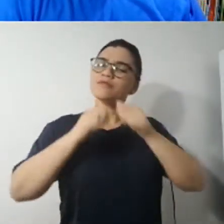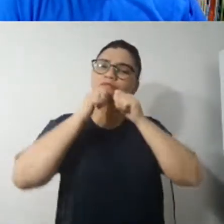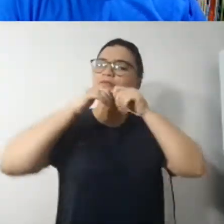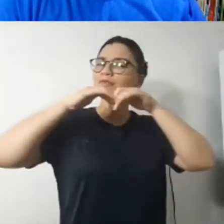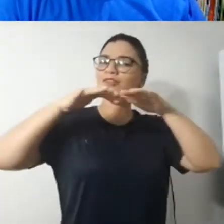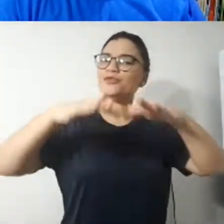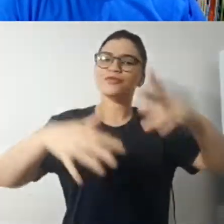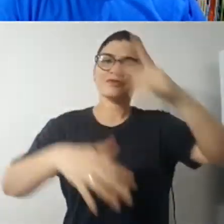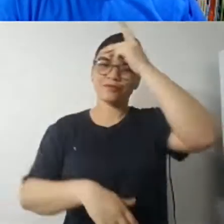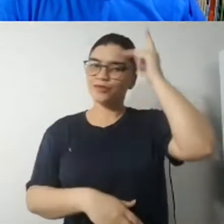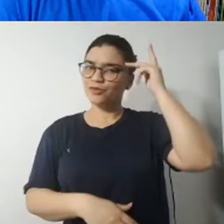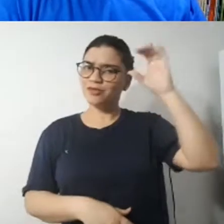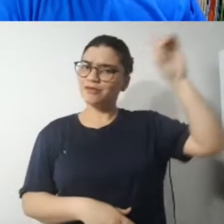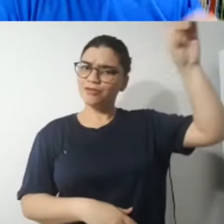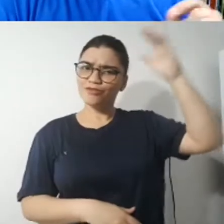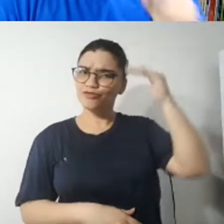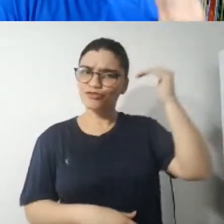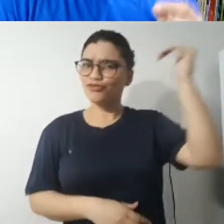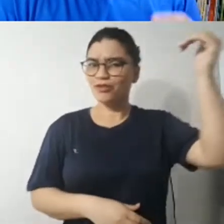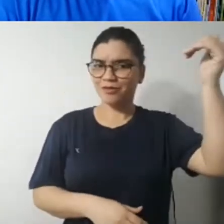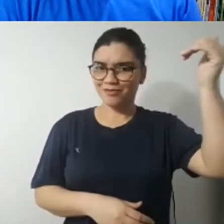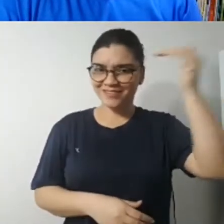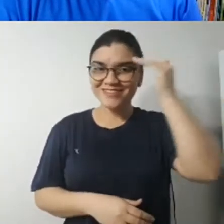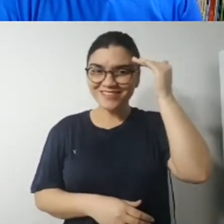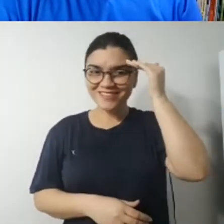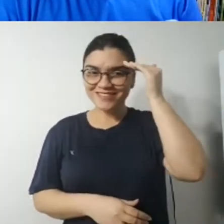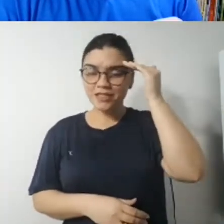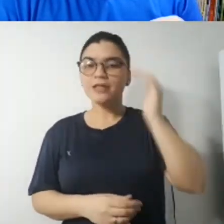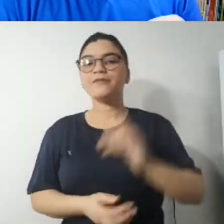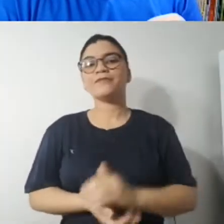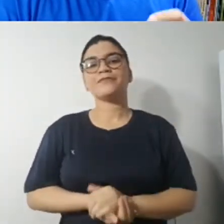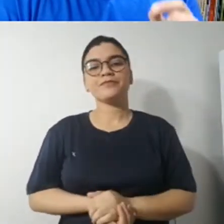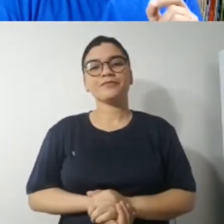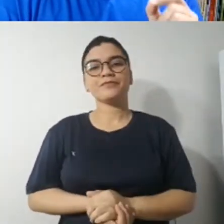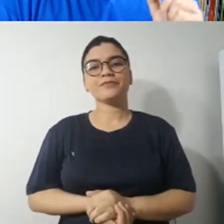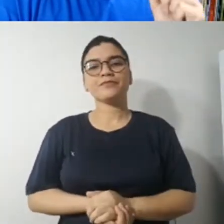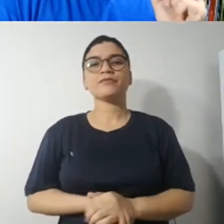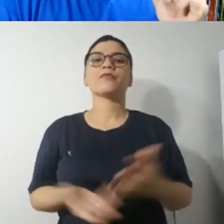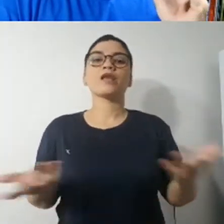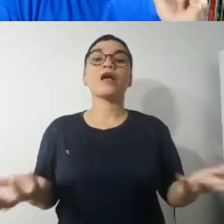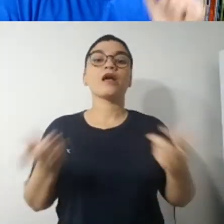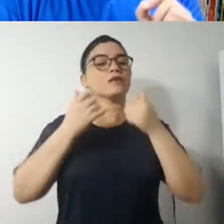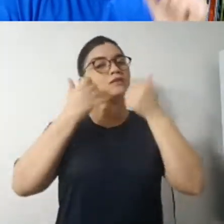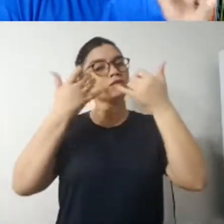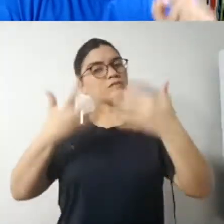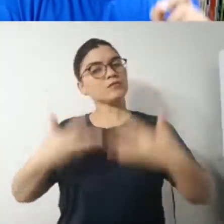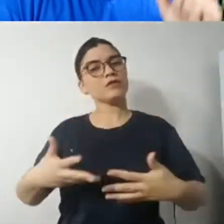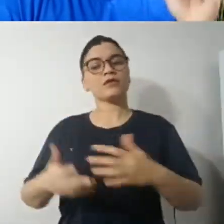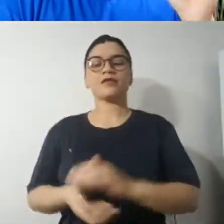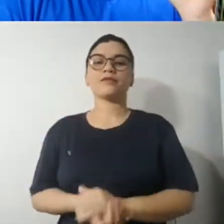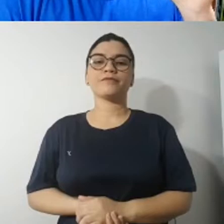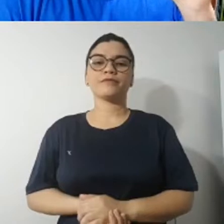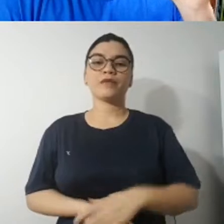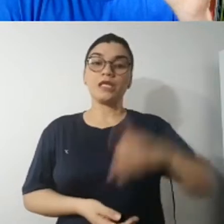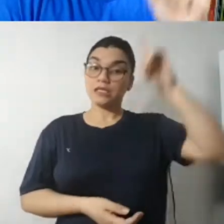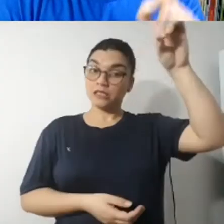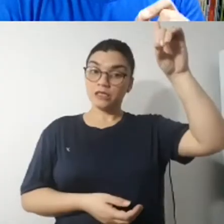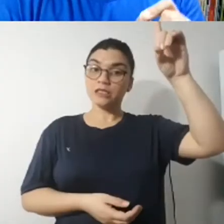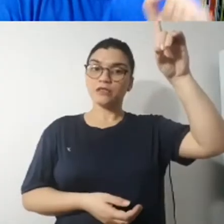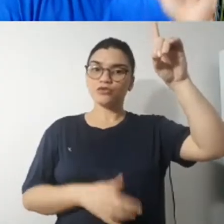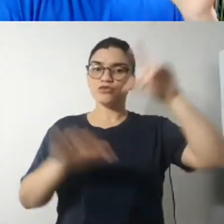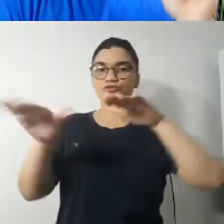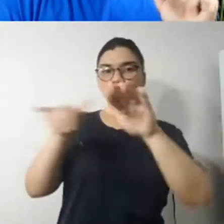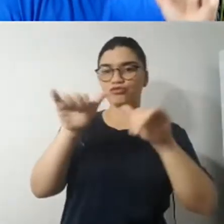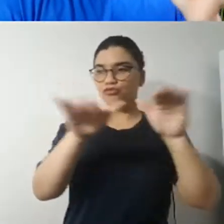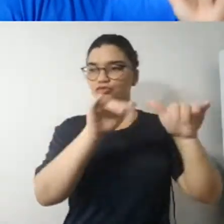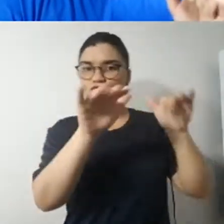abençoar. E aqui ele diz que nós fomos chamados para ser bênçãos a